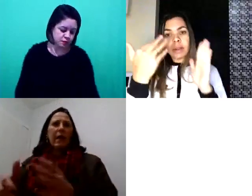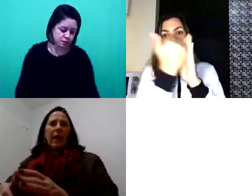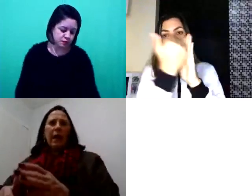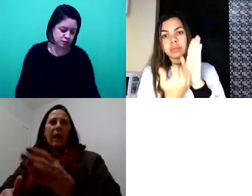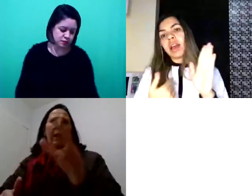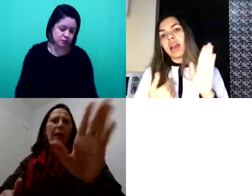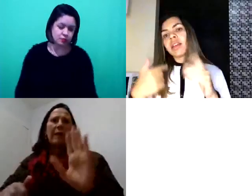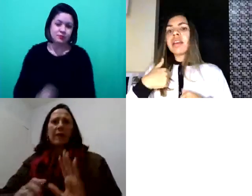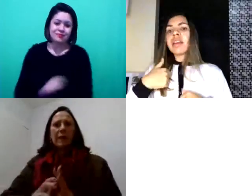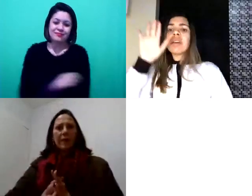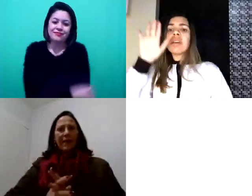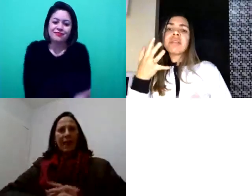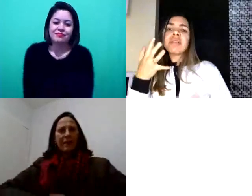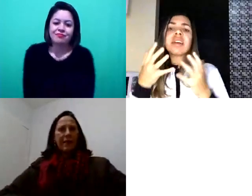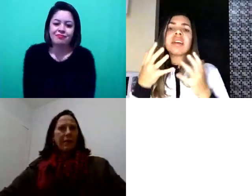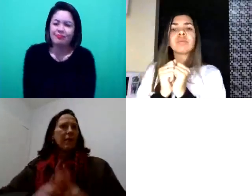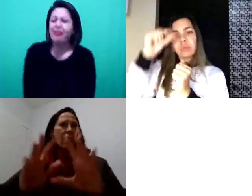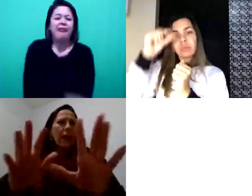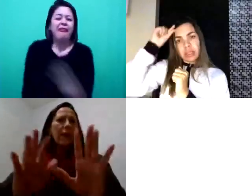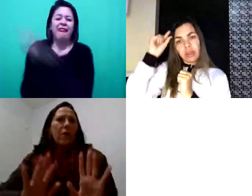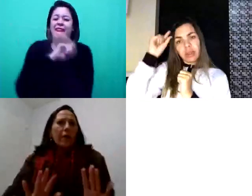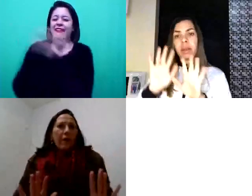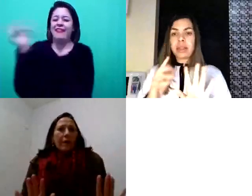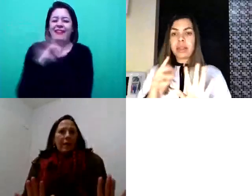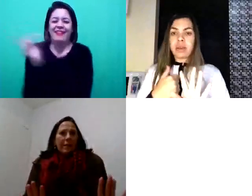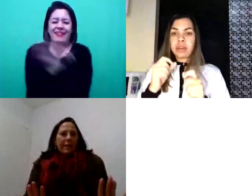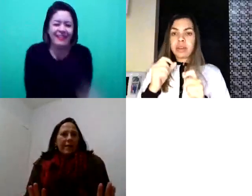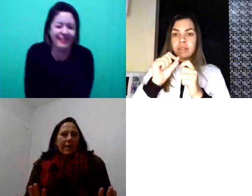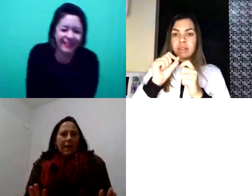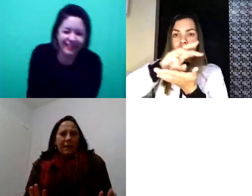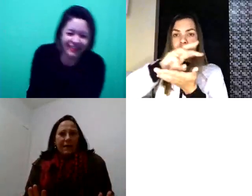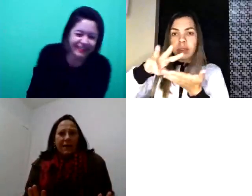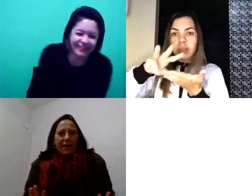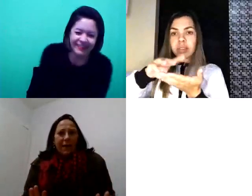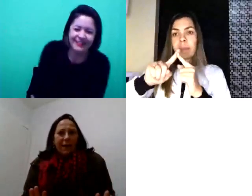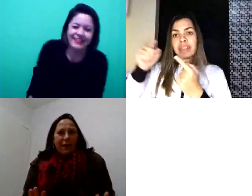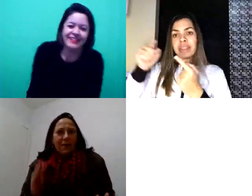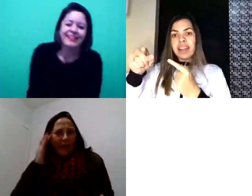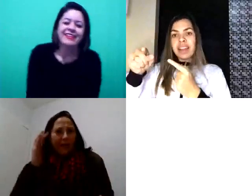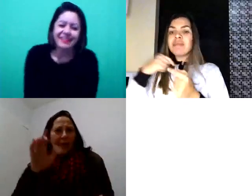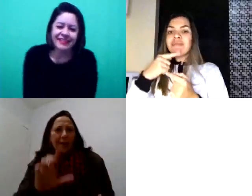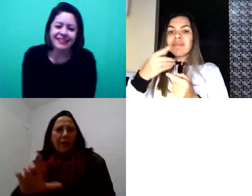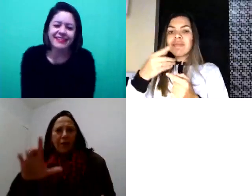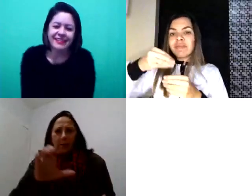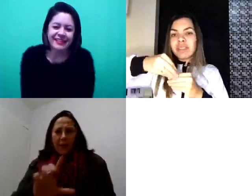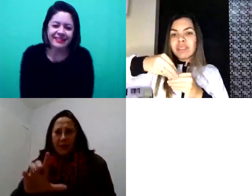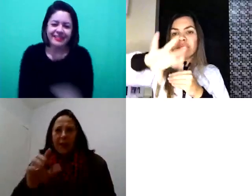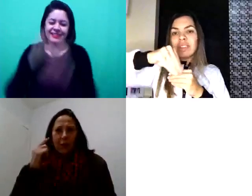fazer a escrita de sinais. Mas a Sueli não orienta a escrita de sinais. Que eu sei, ela está orientando